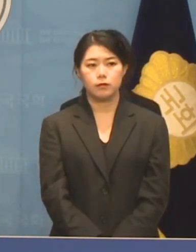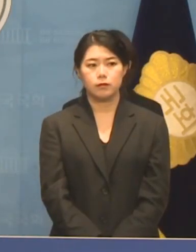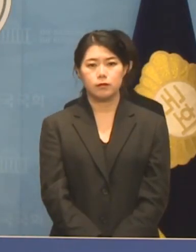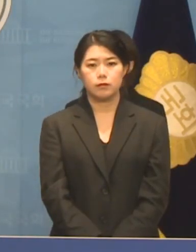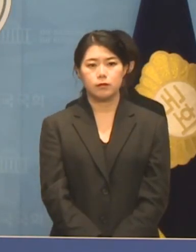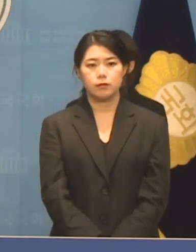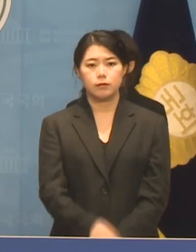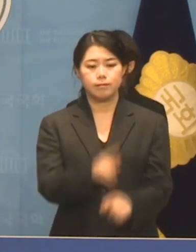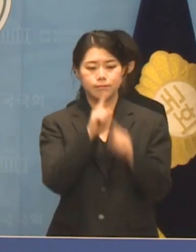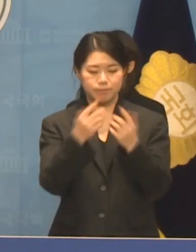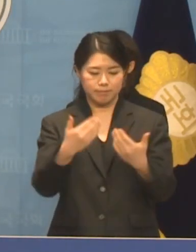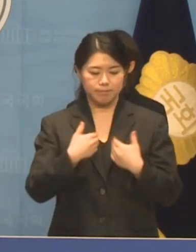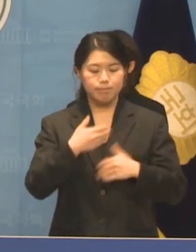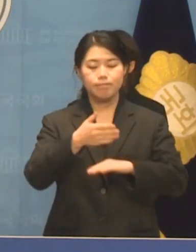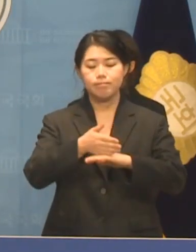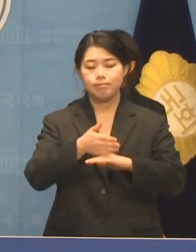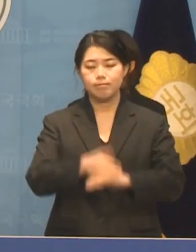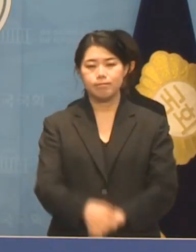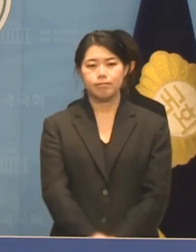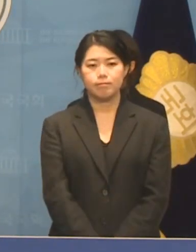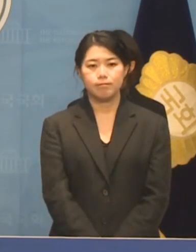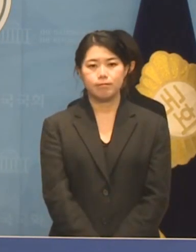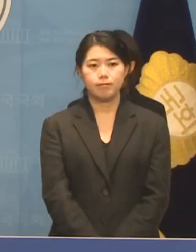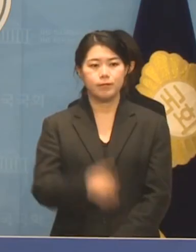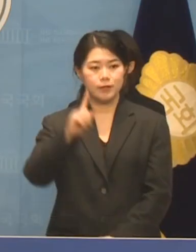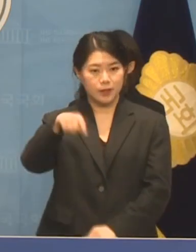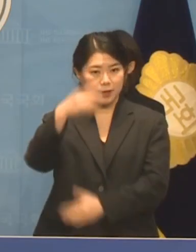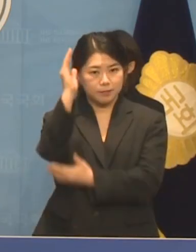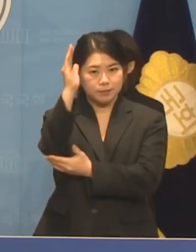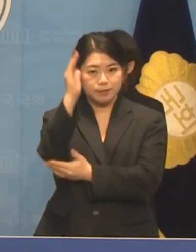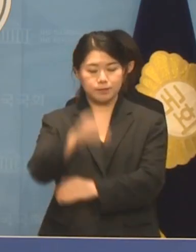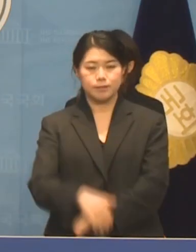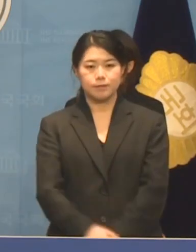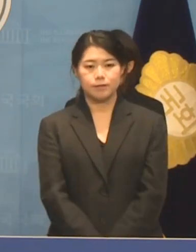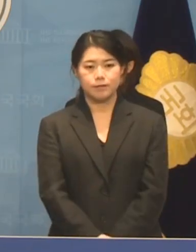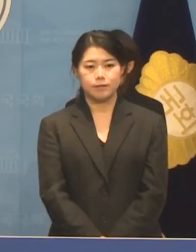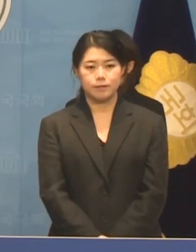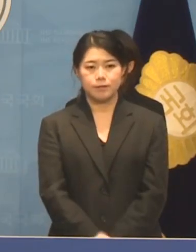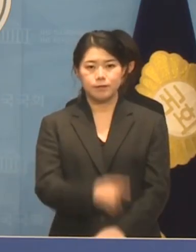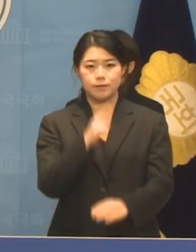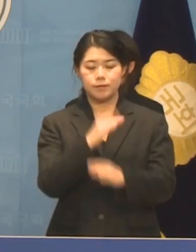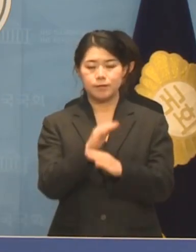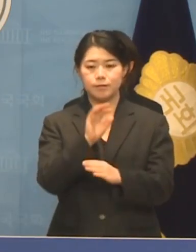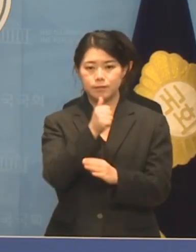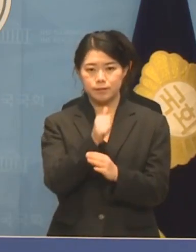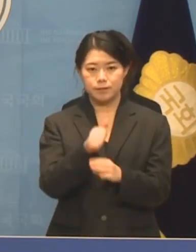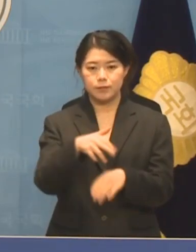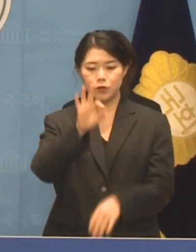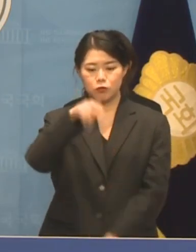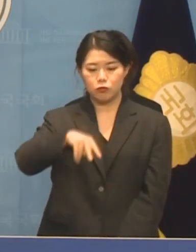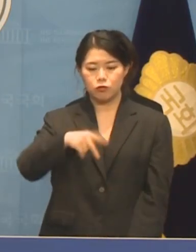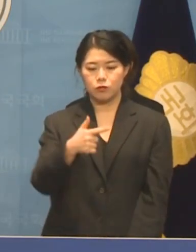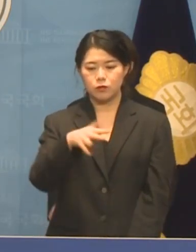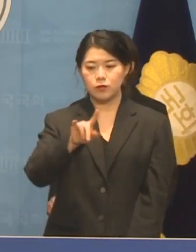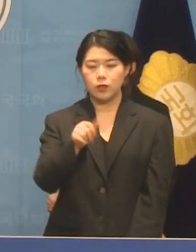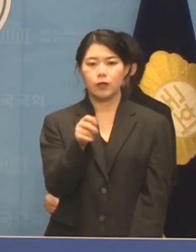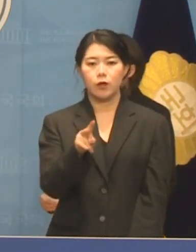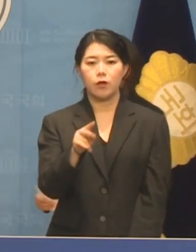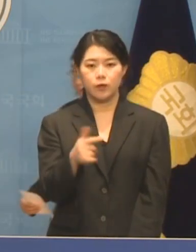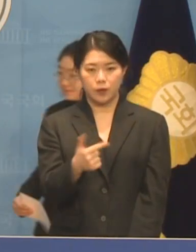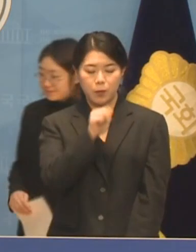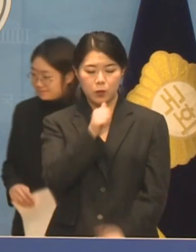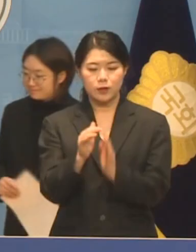예, 말씀 감사합니다. 예, 바로 다음 발언 이어가겠습니다. 민병 카라노조 법률지원팀의 윤재현 변호사님 말씀 듣겠습니다.